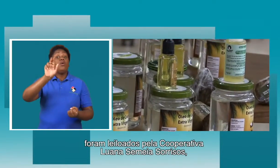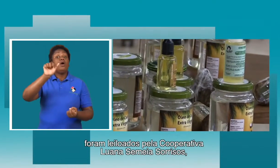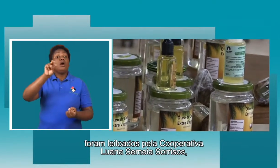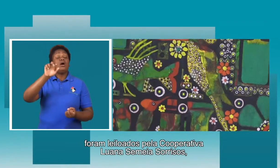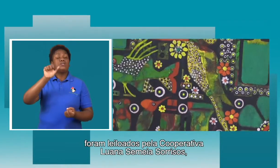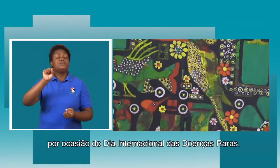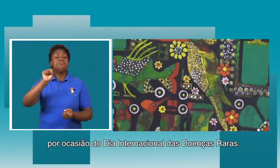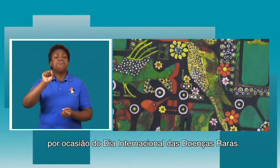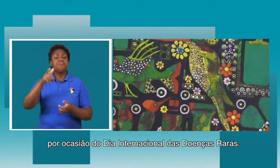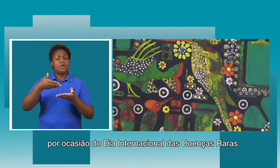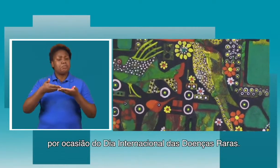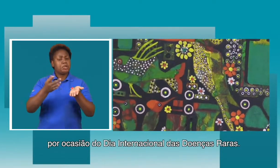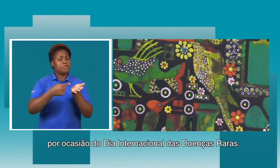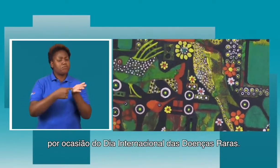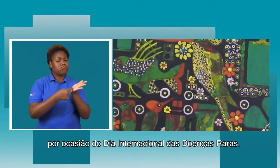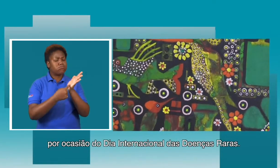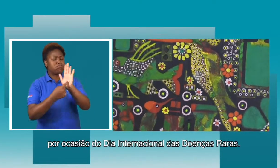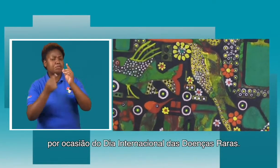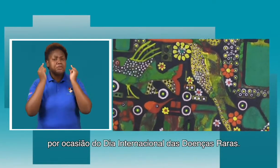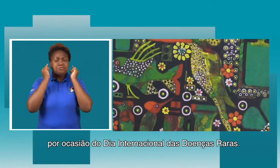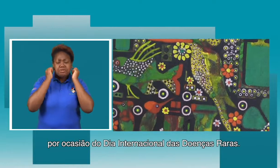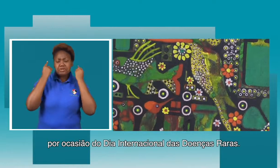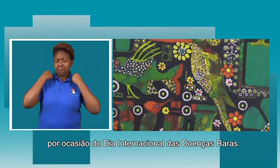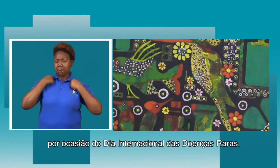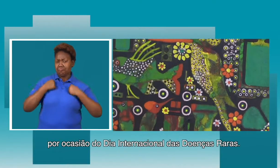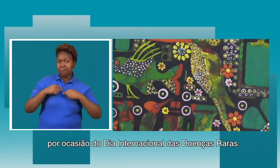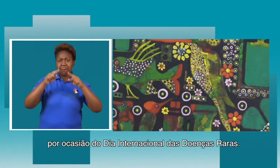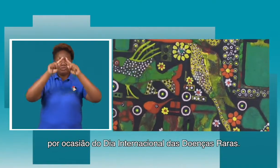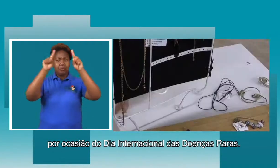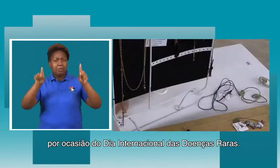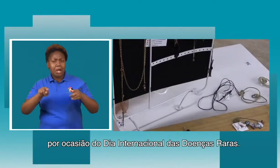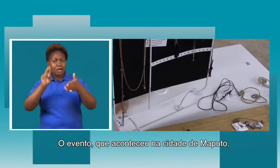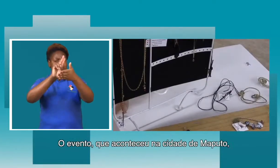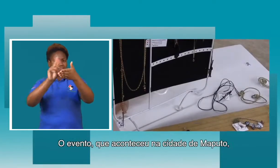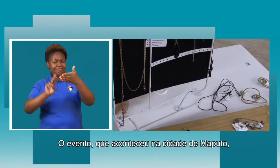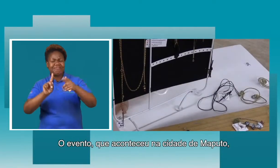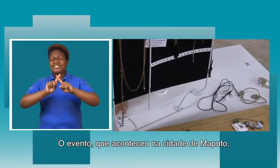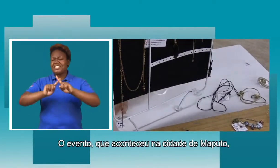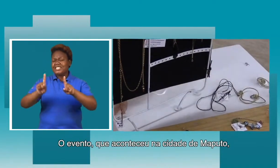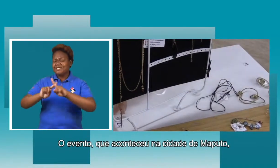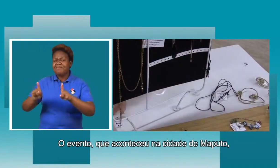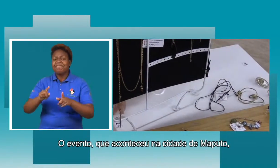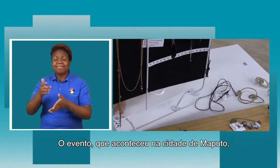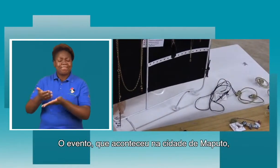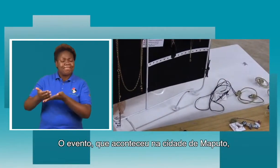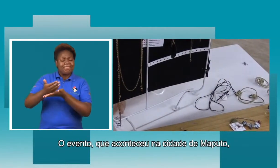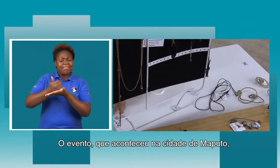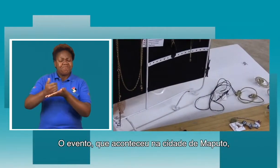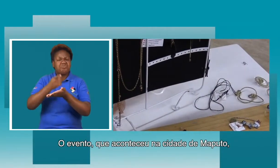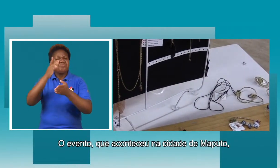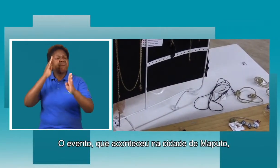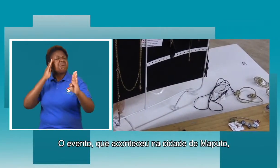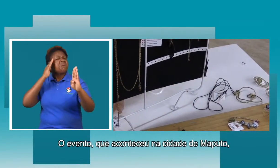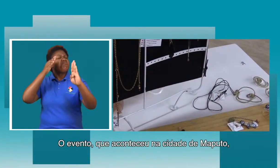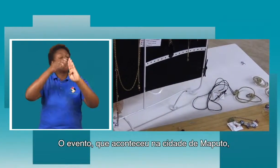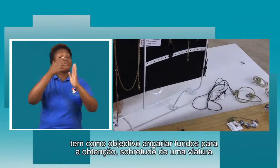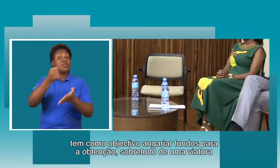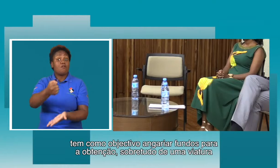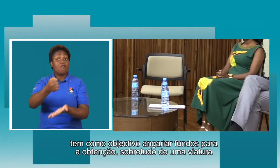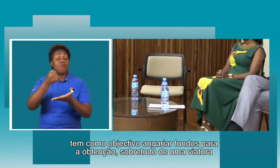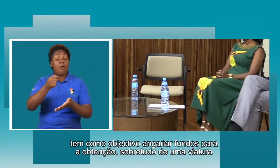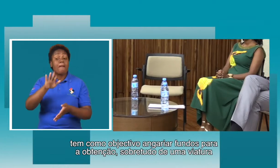Semeia Sorrisos por ocasião do Dia Internacional das Doenças Raras. O evento que aconteceu na cidade de Maputo